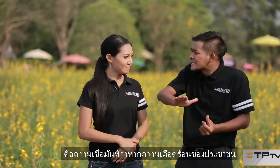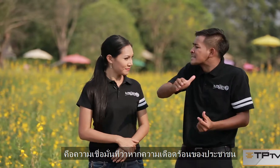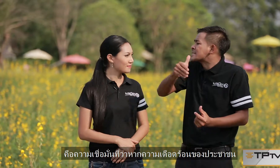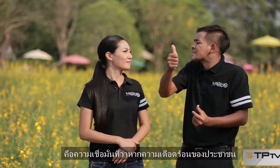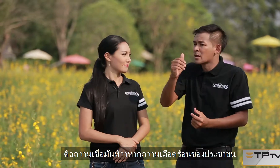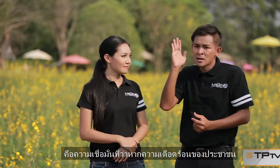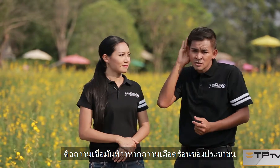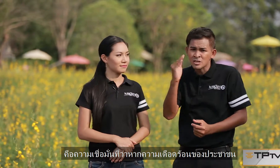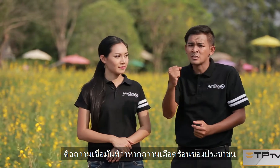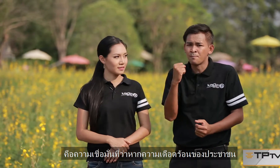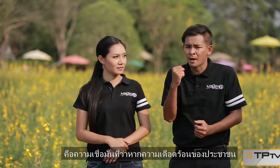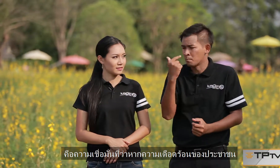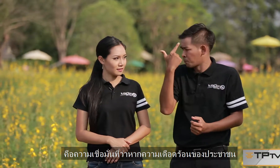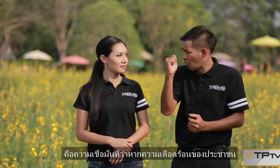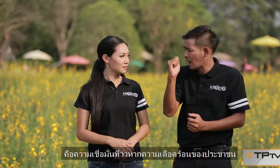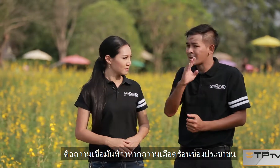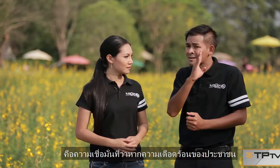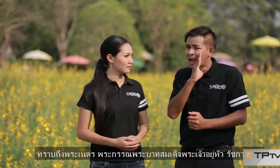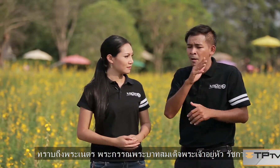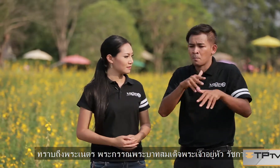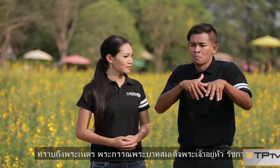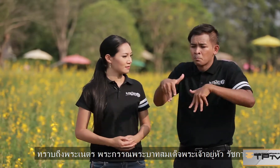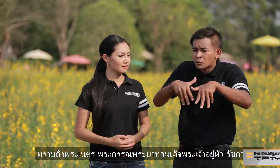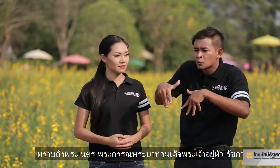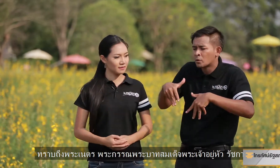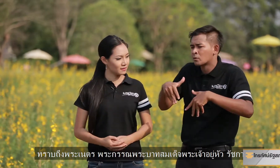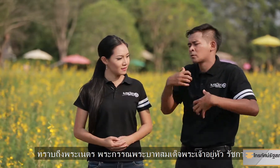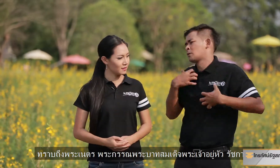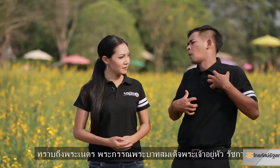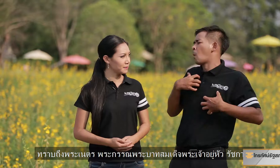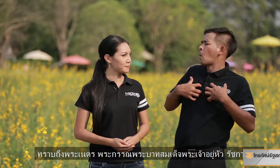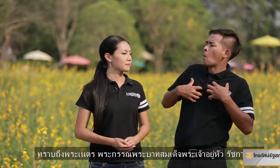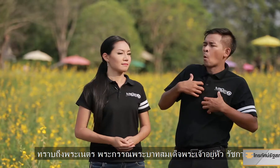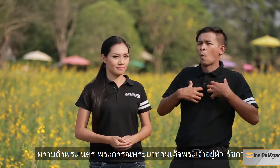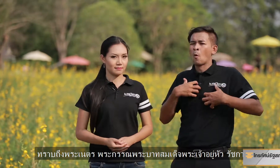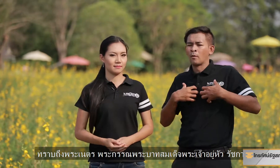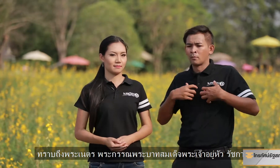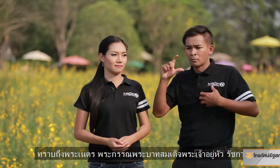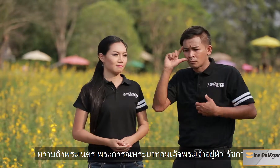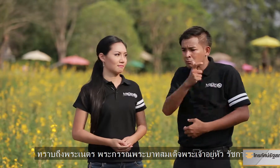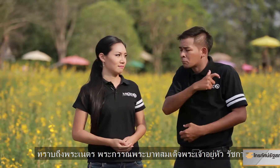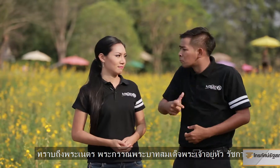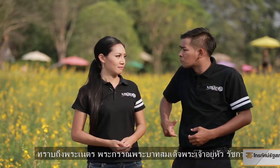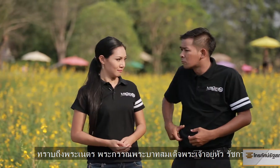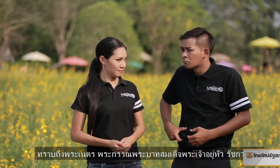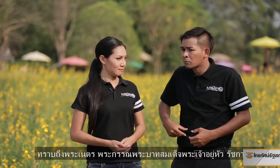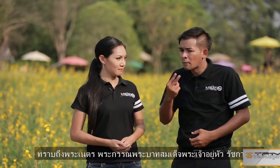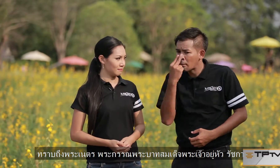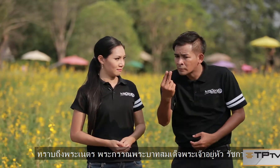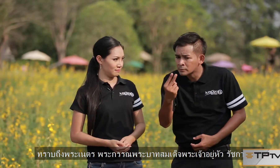หากความเดือดร้อนของประชาชนทราบถึงพระเนตรพระกันพระบาทสมเด็จพระเจ้าอยู่หัวรัชกาลที่9